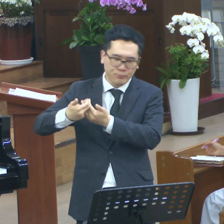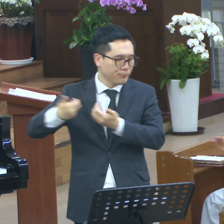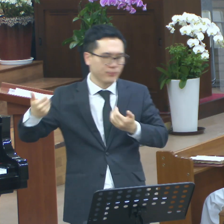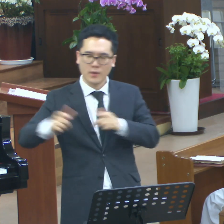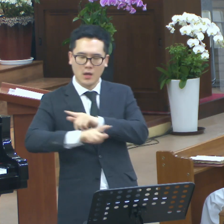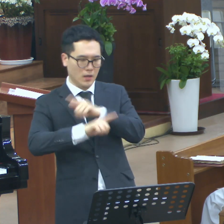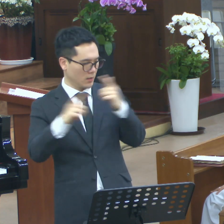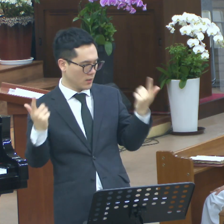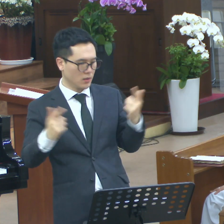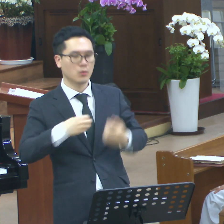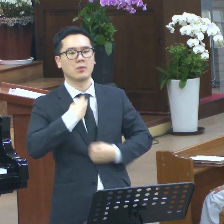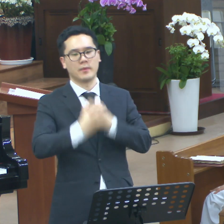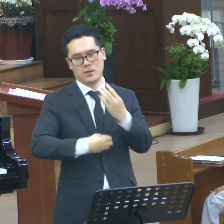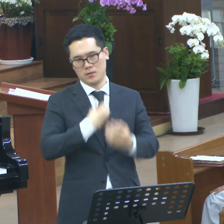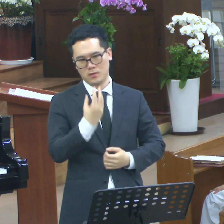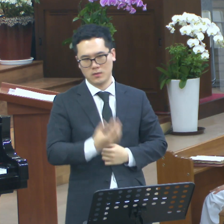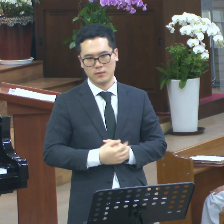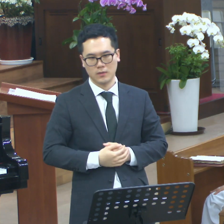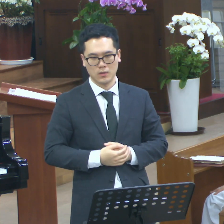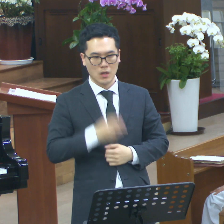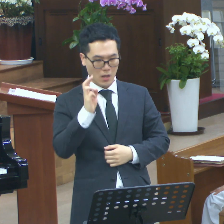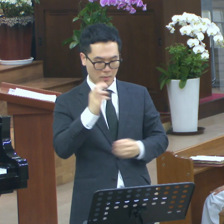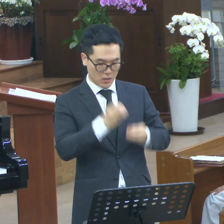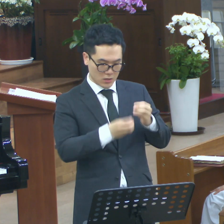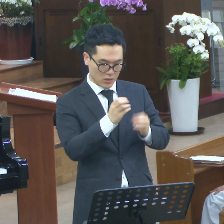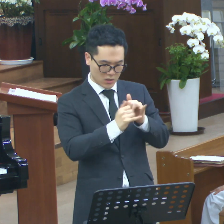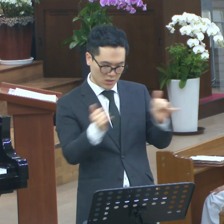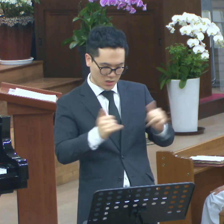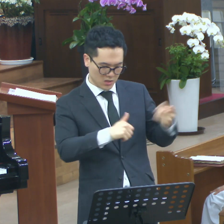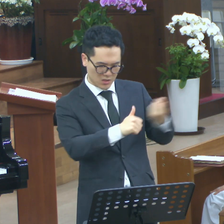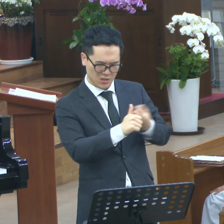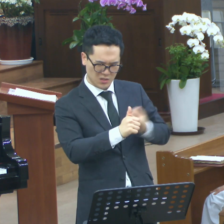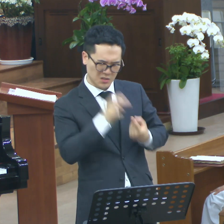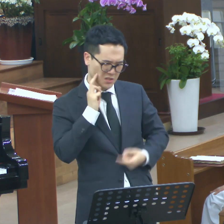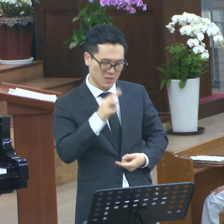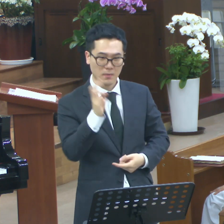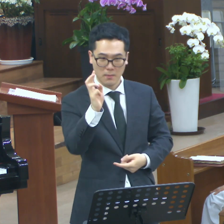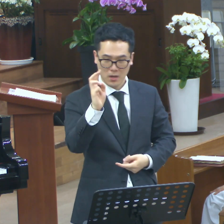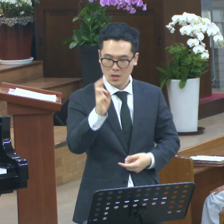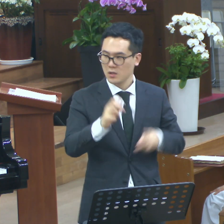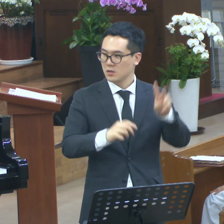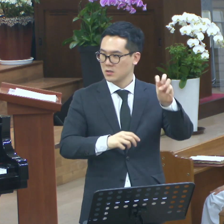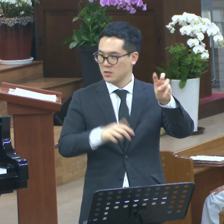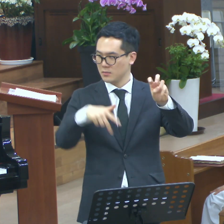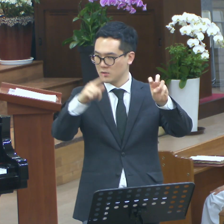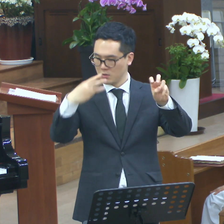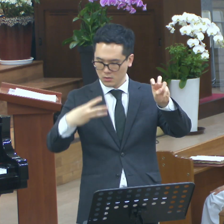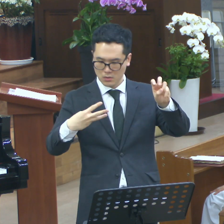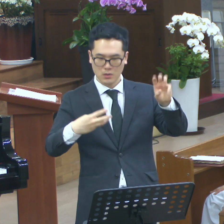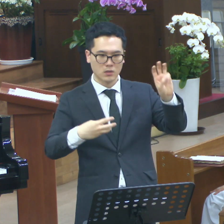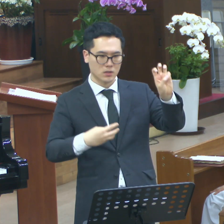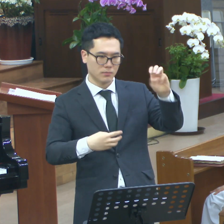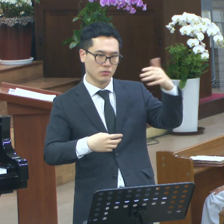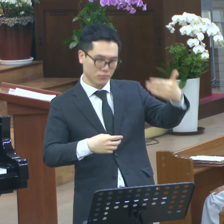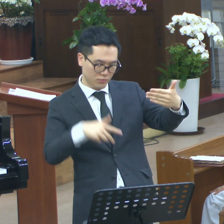시인은 많은 비방을 받은 것 같아요. 22절 비방과 멸시를 받았나이다. 39절 비방이 두렵게